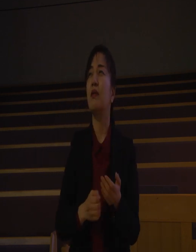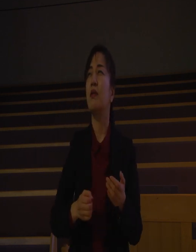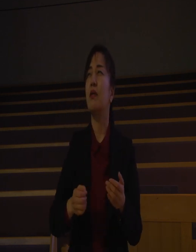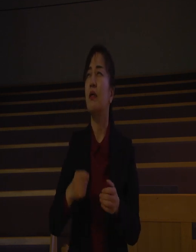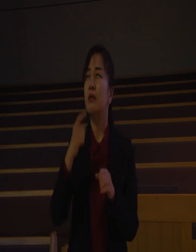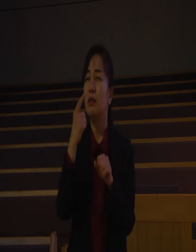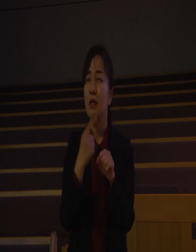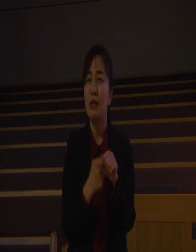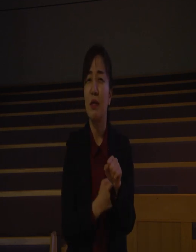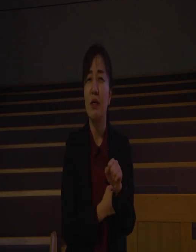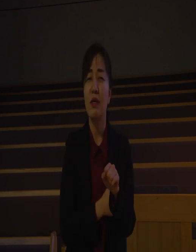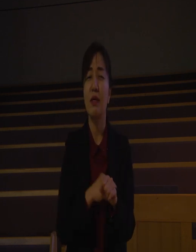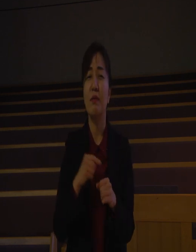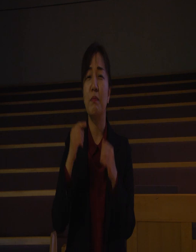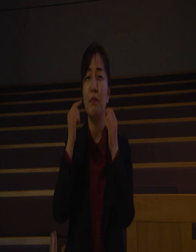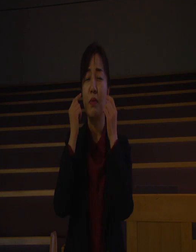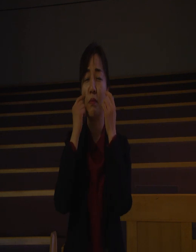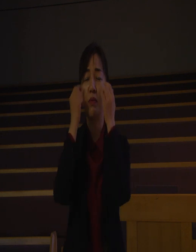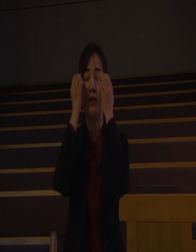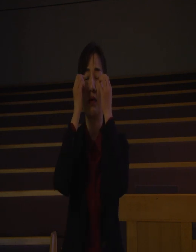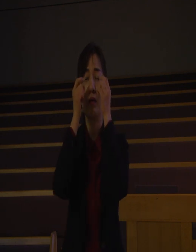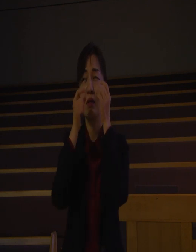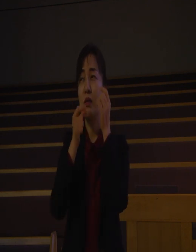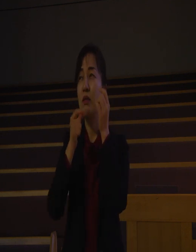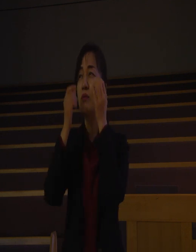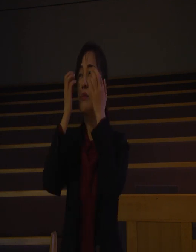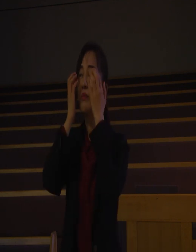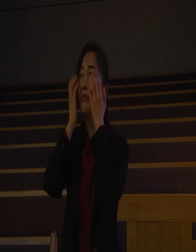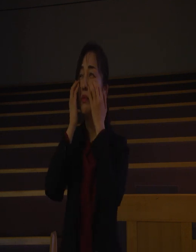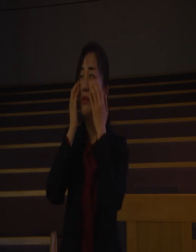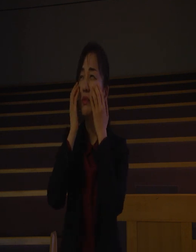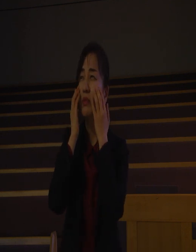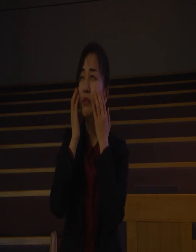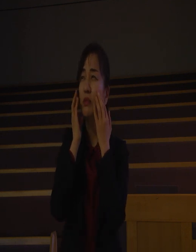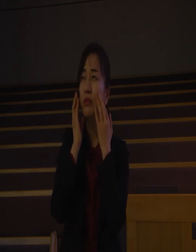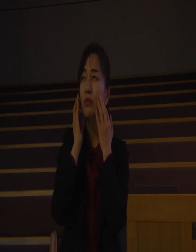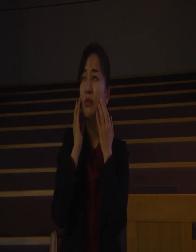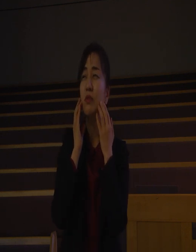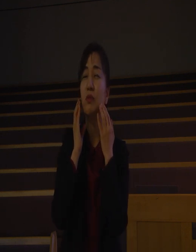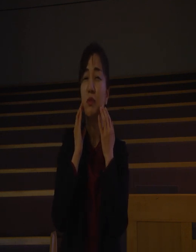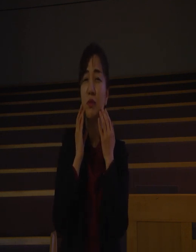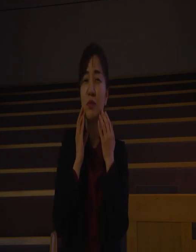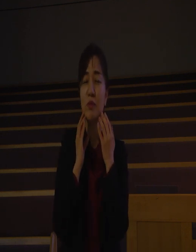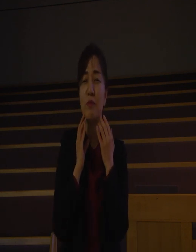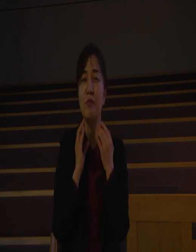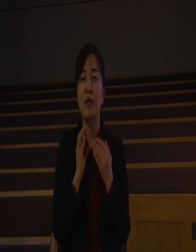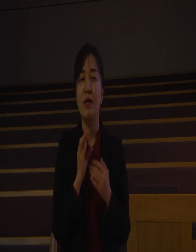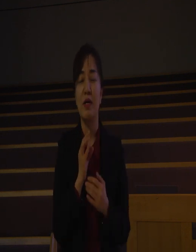나면 어느새 내 뺨에 주르르